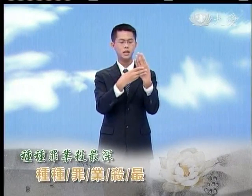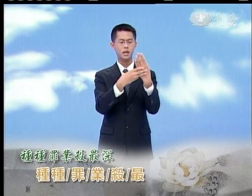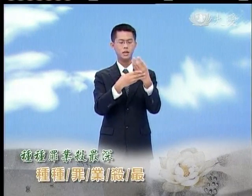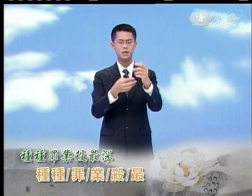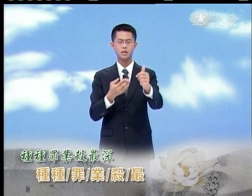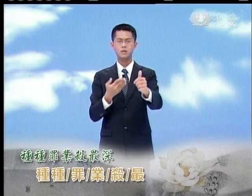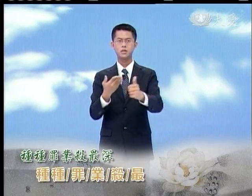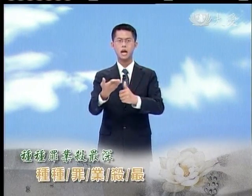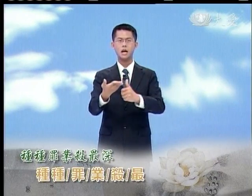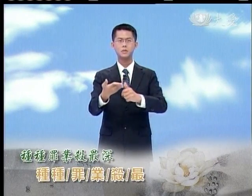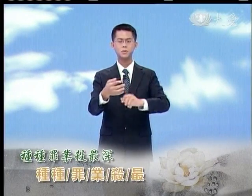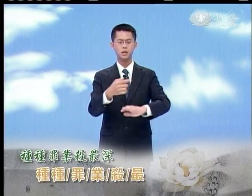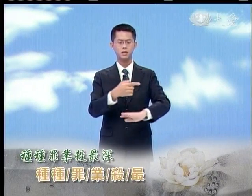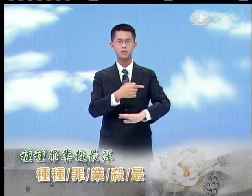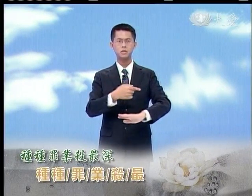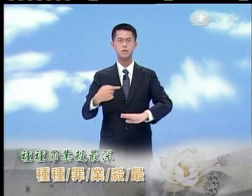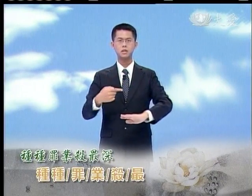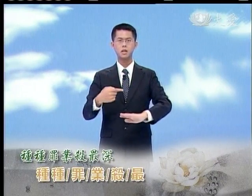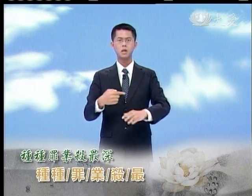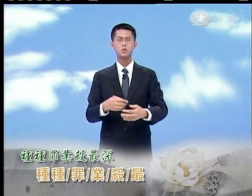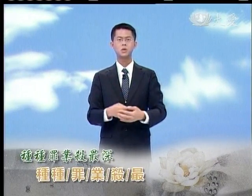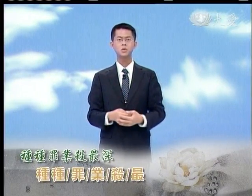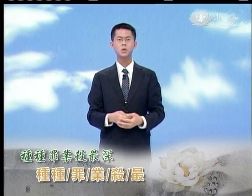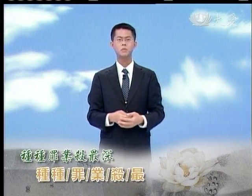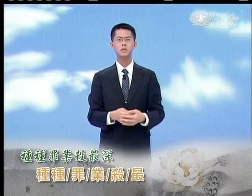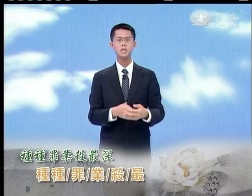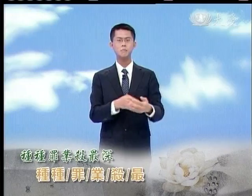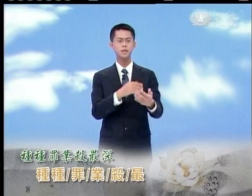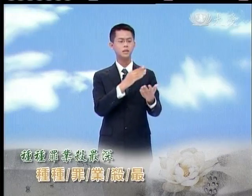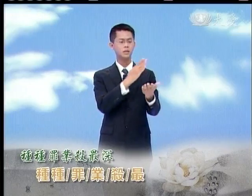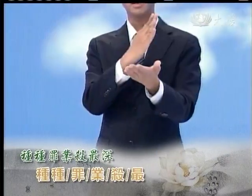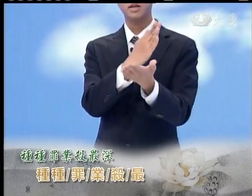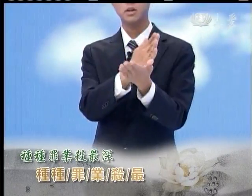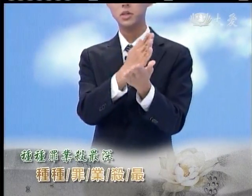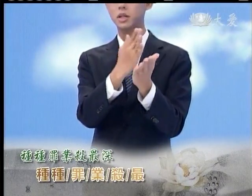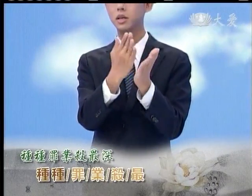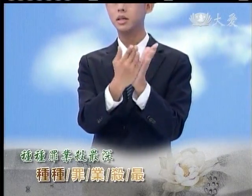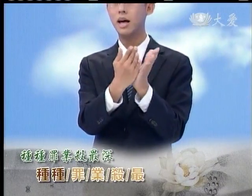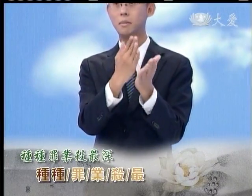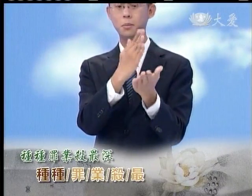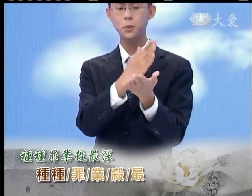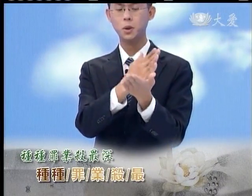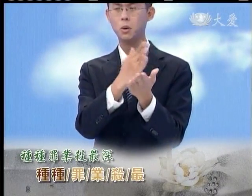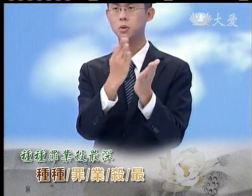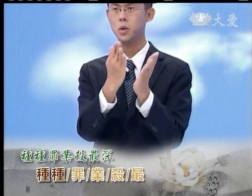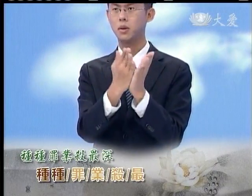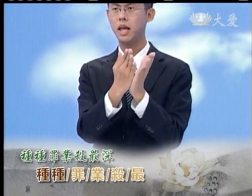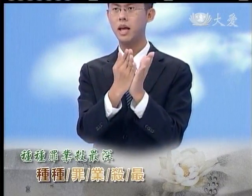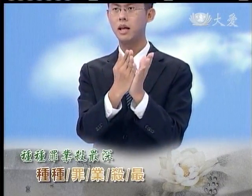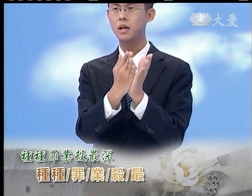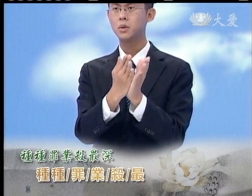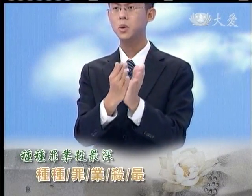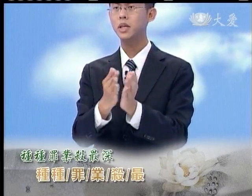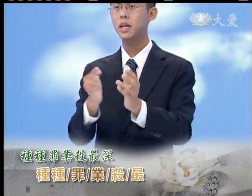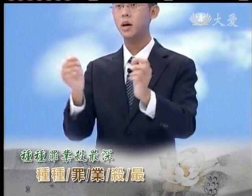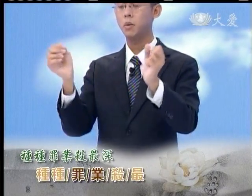业杀罪身，种种我们直接比各式各样不同种类，罪业我